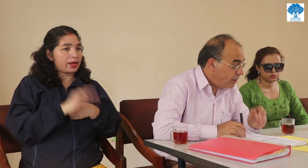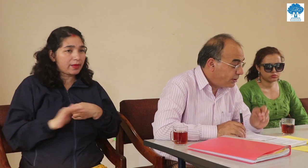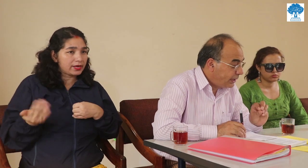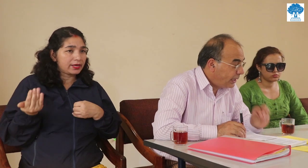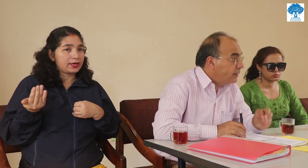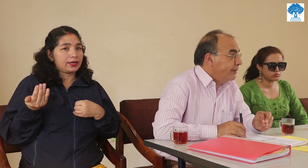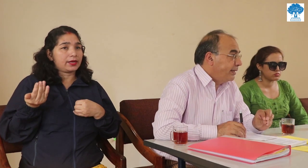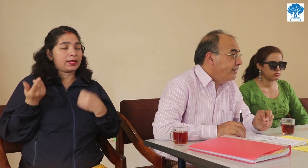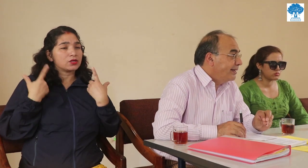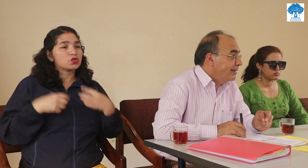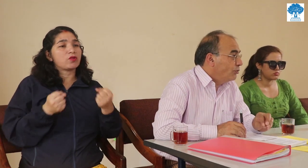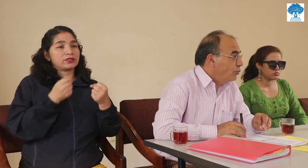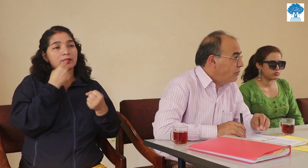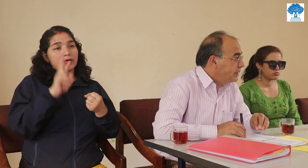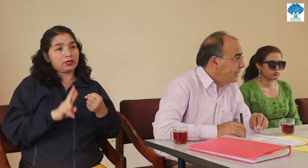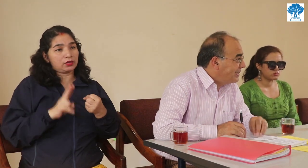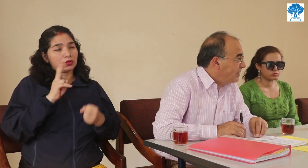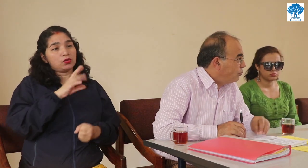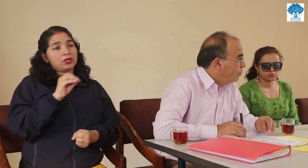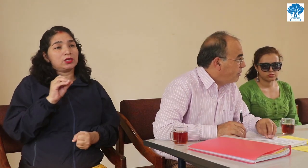एन्ड एडोलेसेन्ट हेल्थ भनेर त्यो